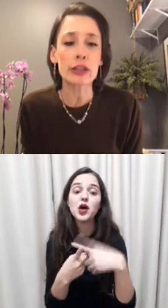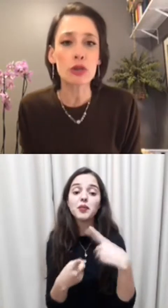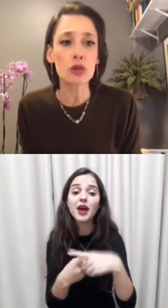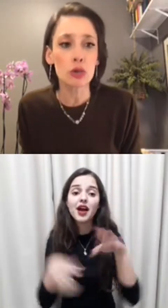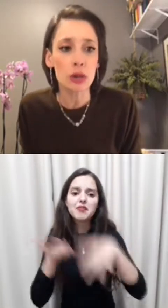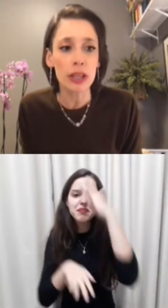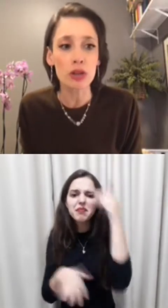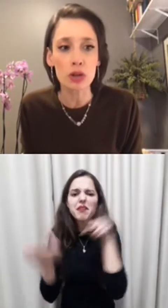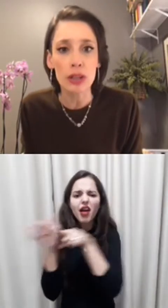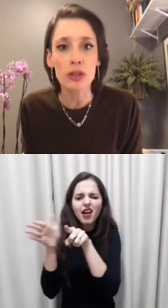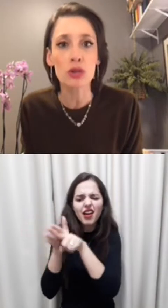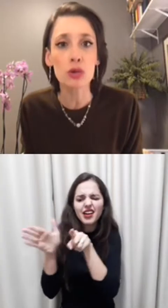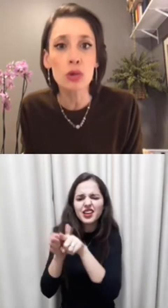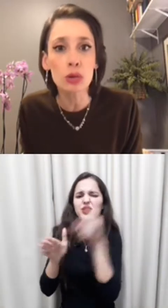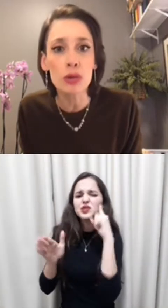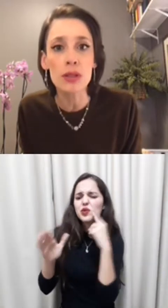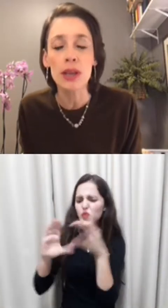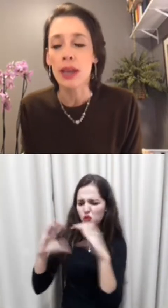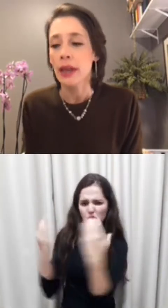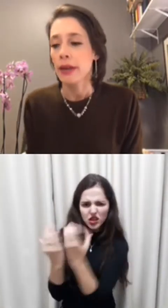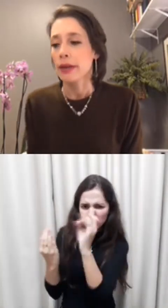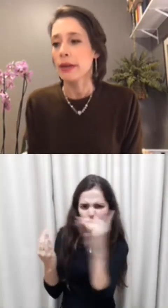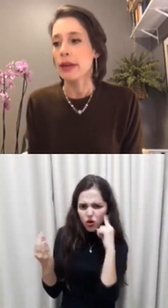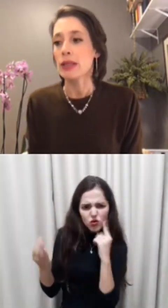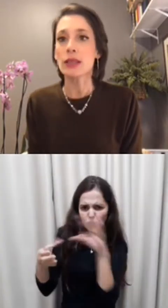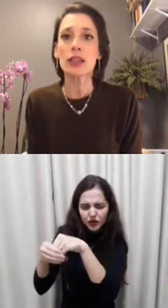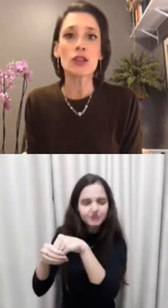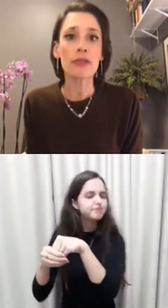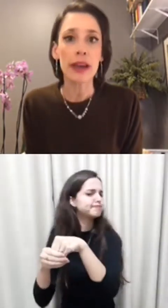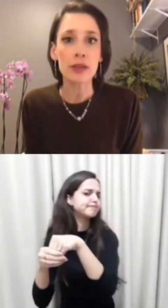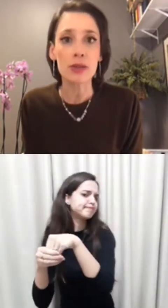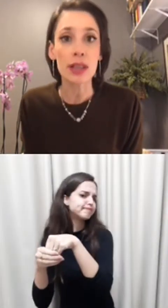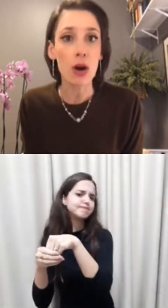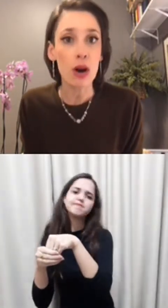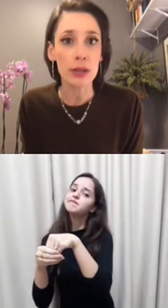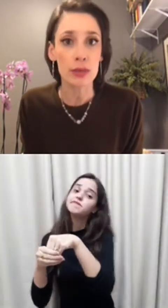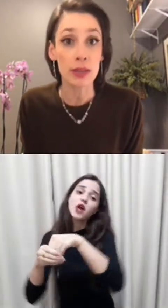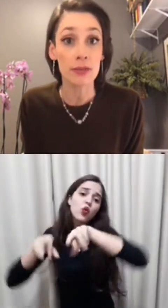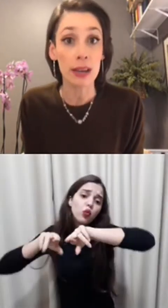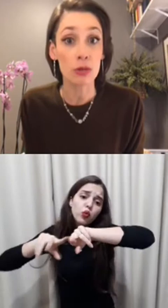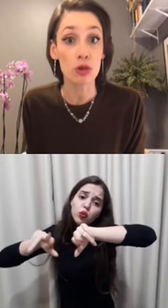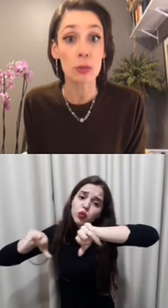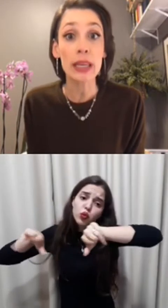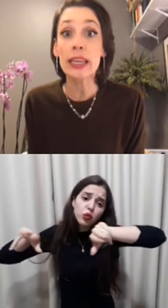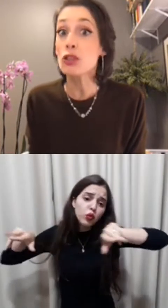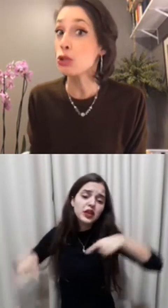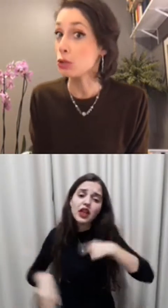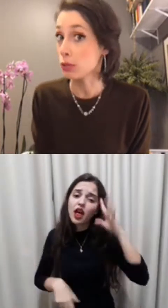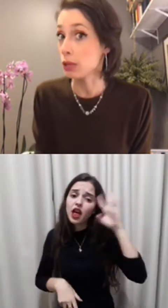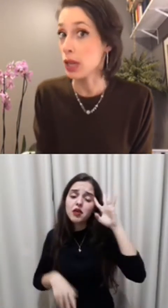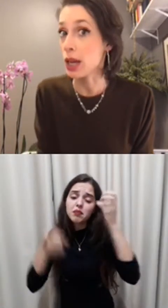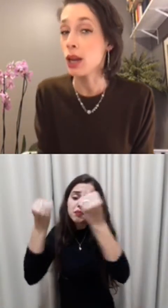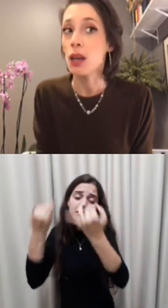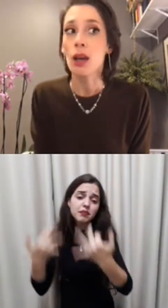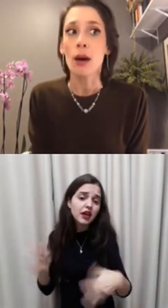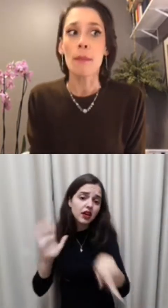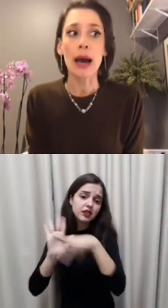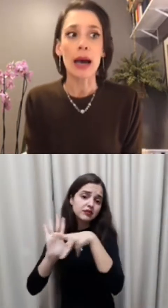comunidade surda é só de surdos. Existem diversos teóricos que falam sobre isso,